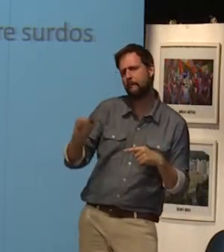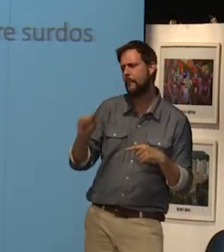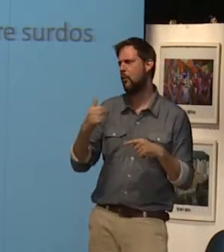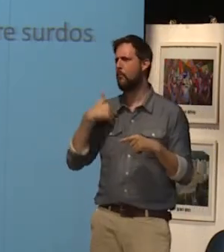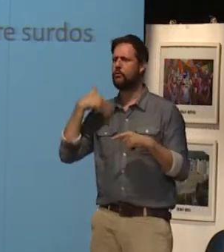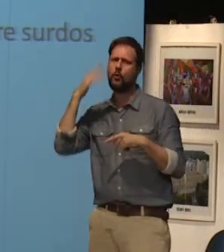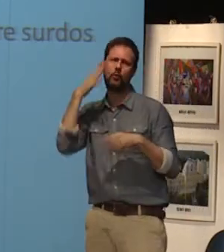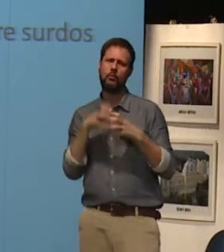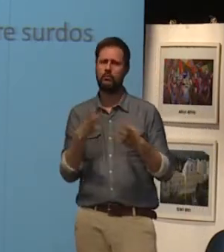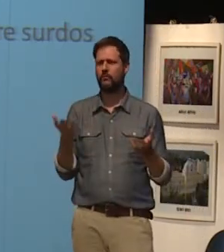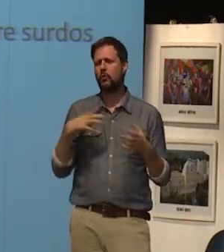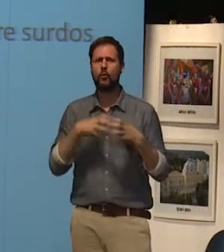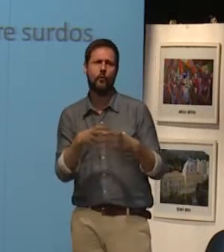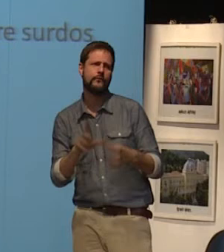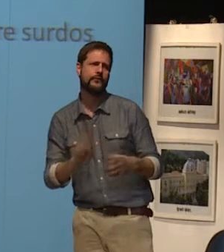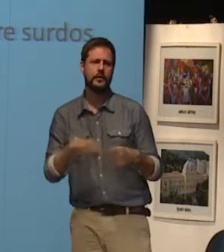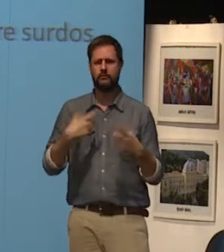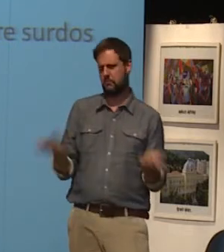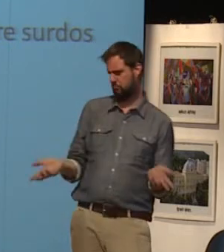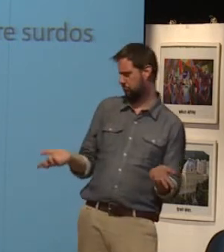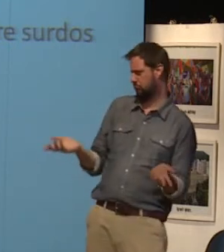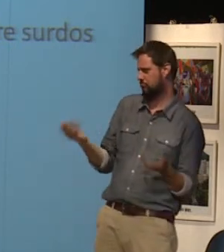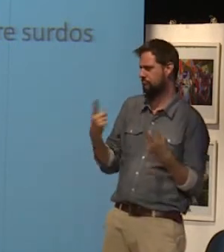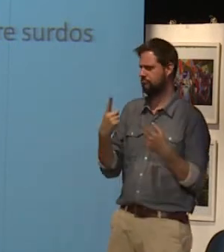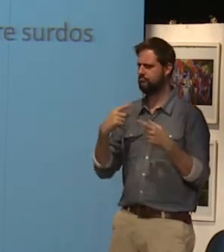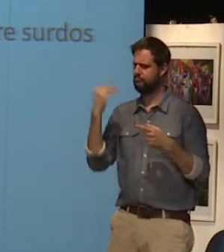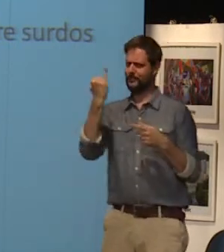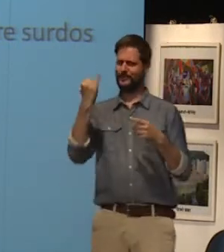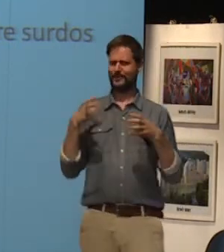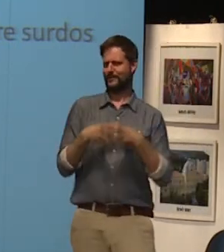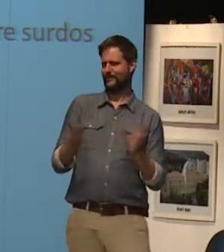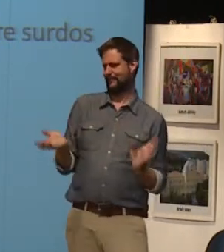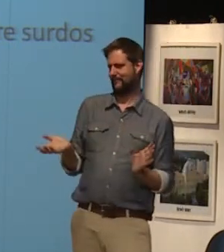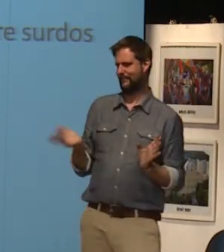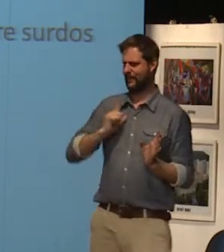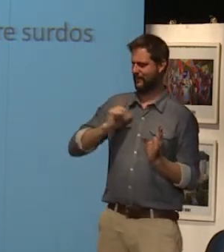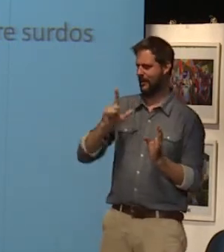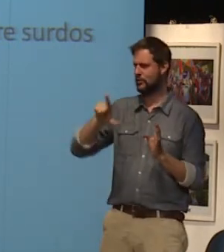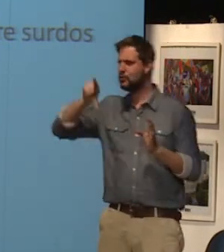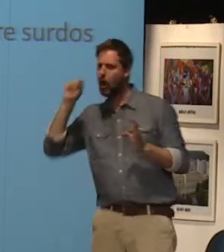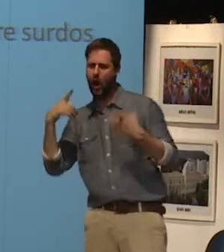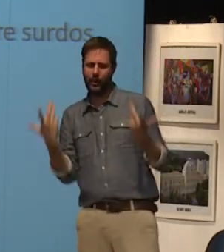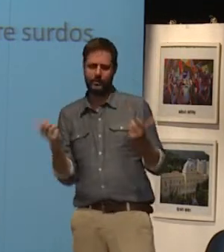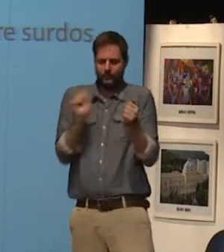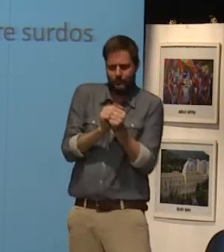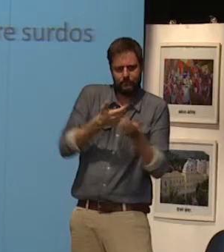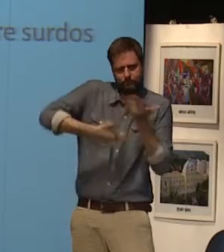porque eu sei pouco Libras, porque eu estou convivendo agora pouco tempo com os surdos. Isso não é. Então, se você escolheu